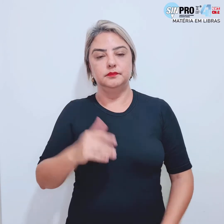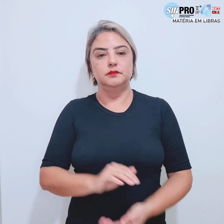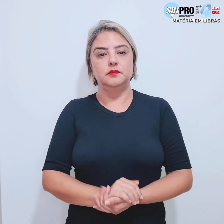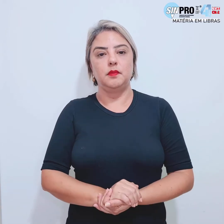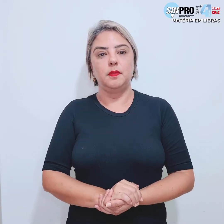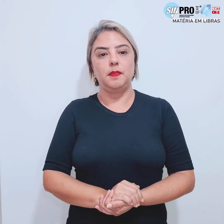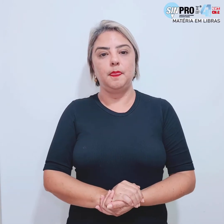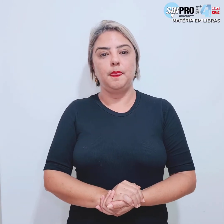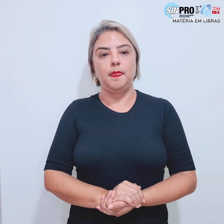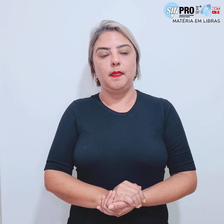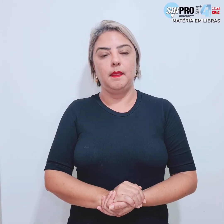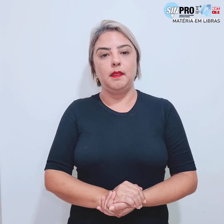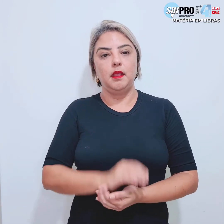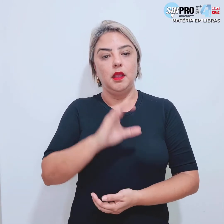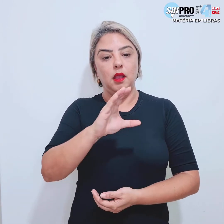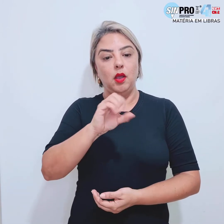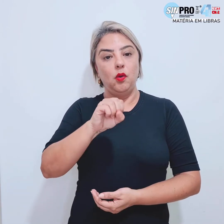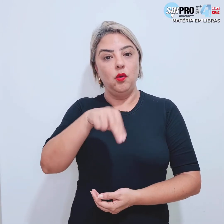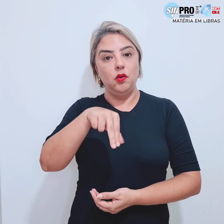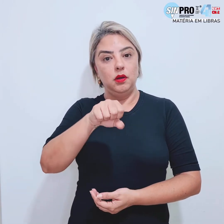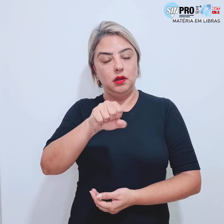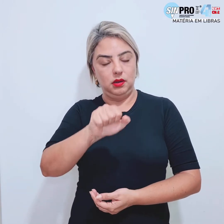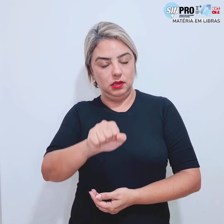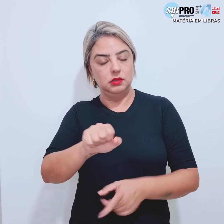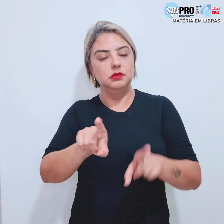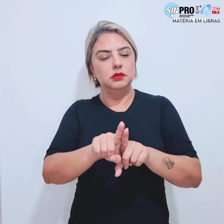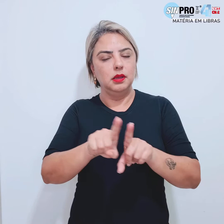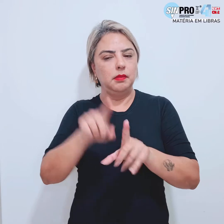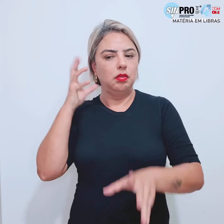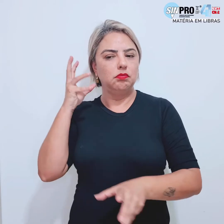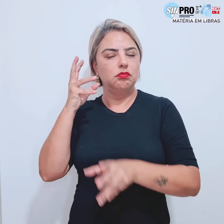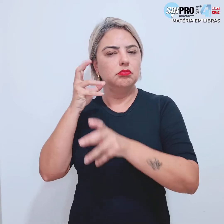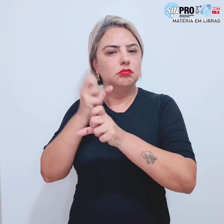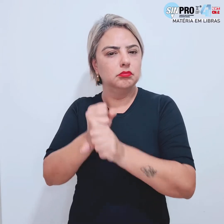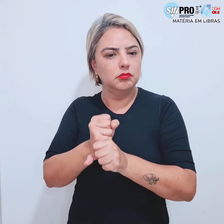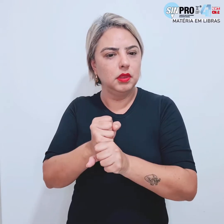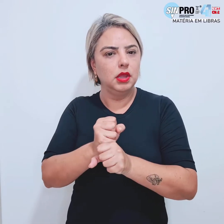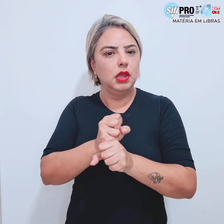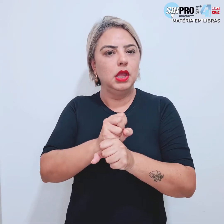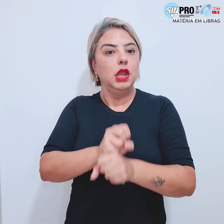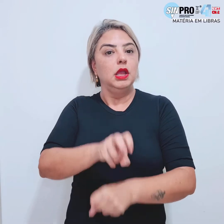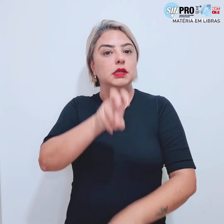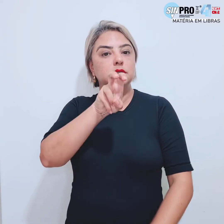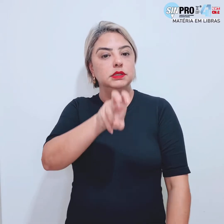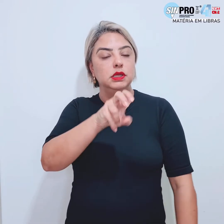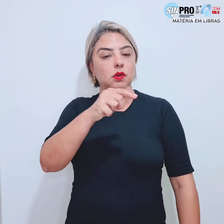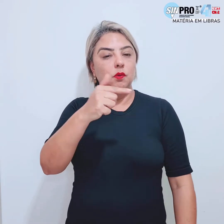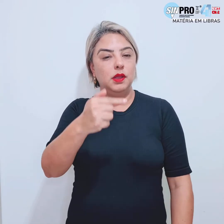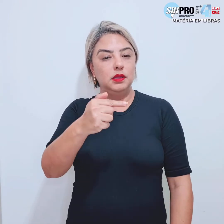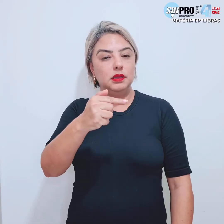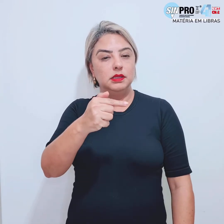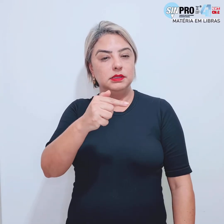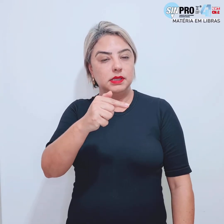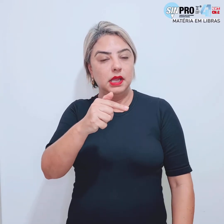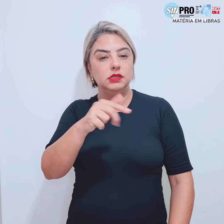Saúde. A CONANS também contabilizou 57 mortes